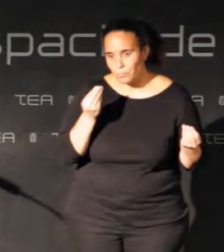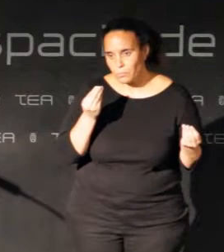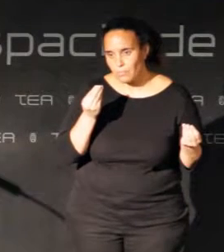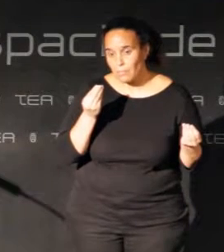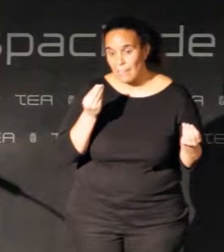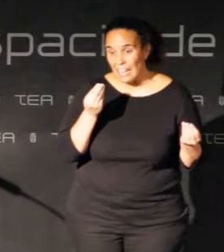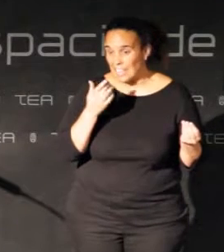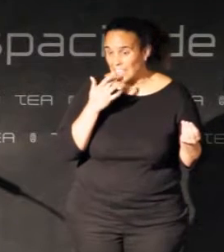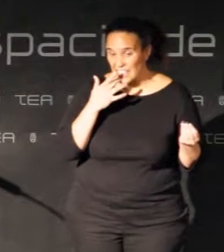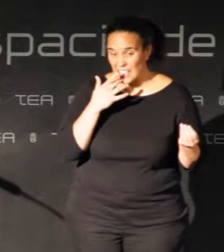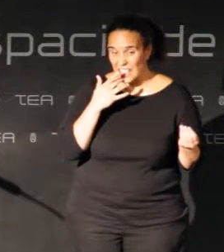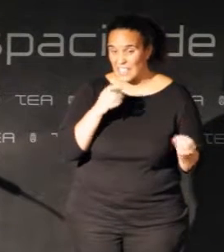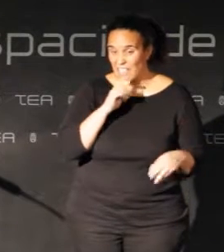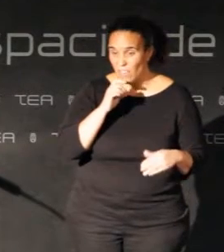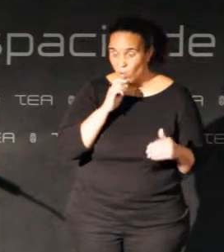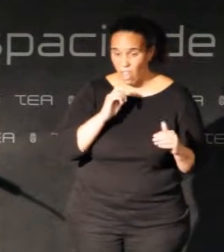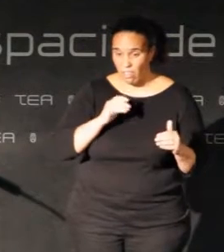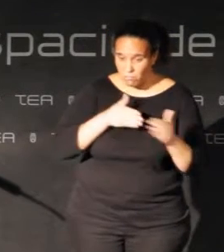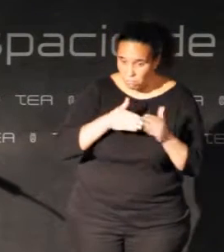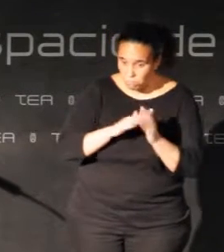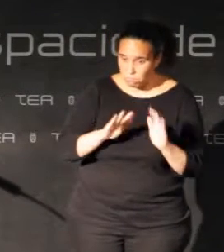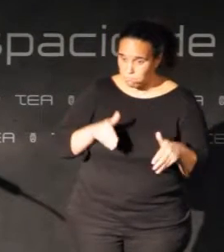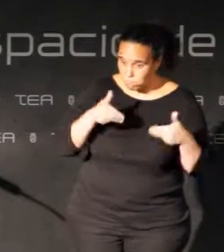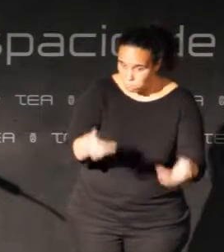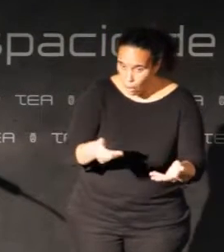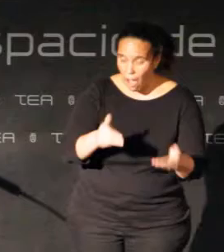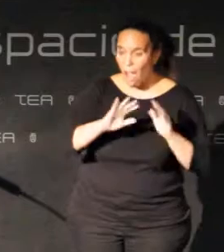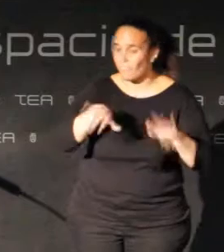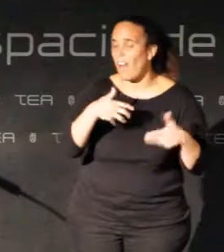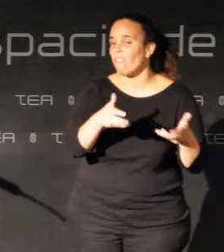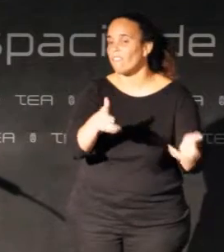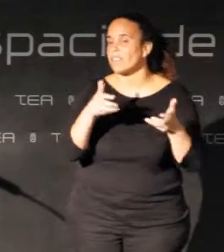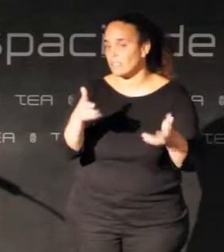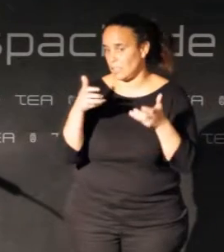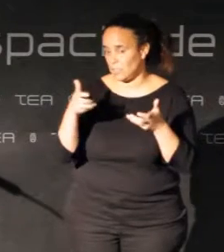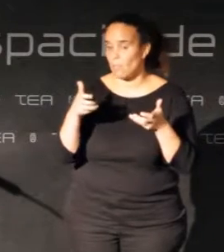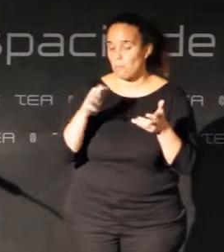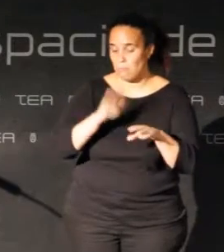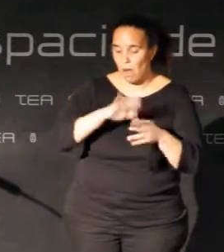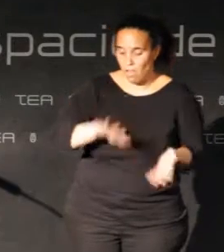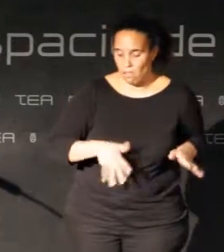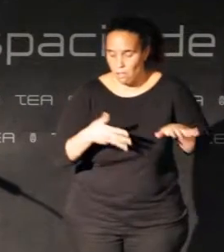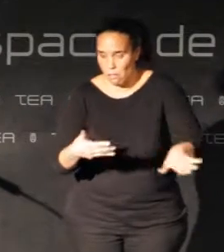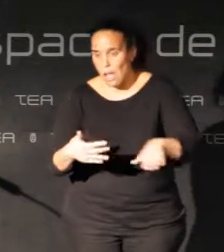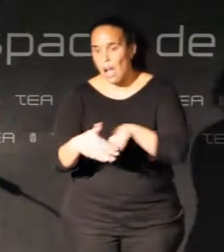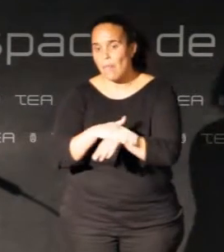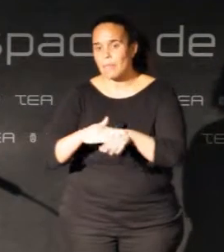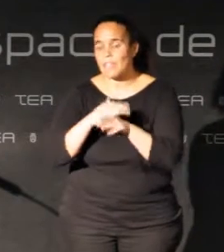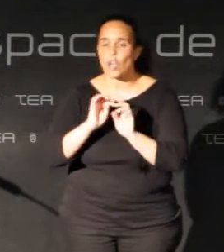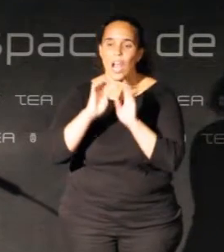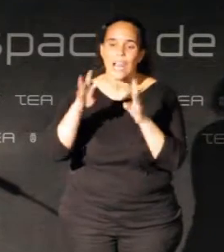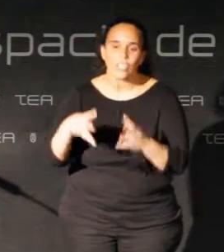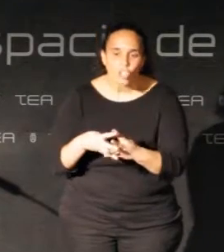si las superamos, los posibles beneficios potenciales de la implementación de la administración electrónica